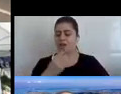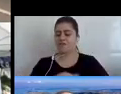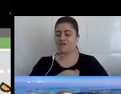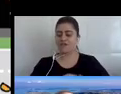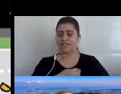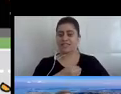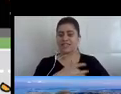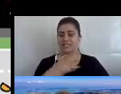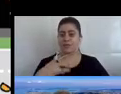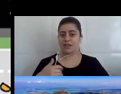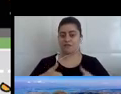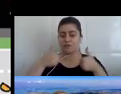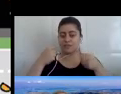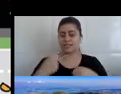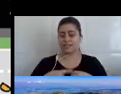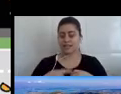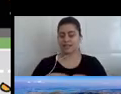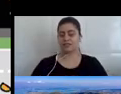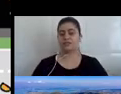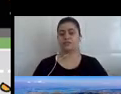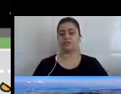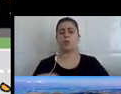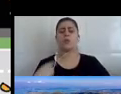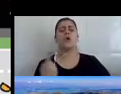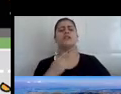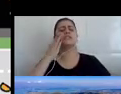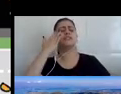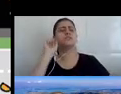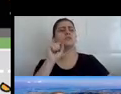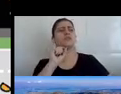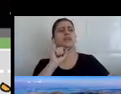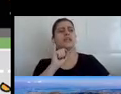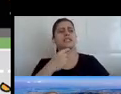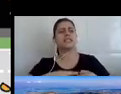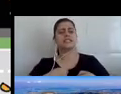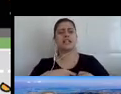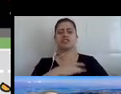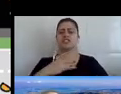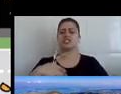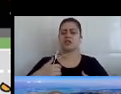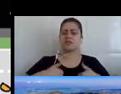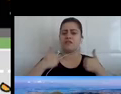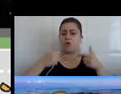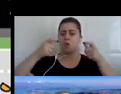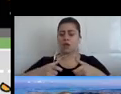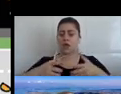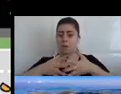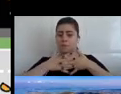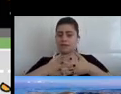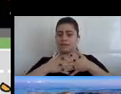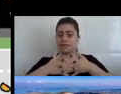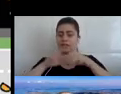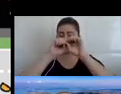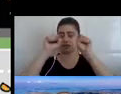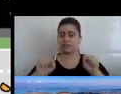cidade. Então, o que, que a gente entende, né, como cidade saudável? O lugar onde a complexidade do sistema